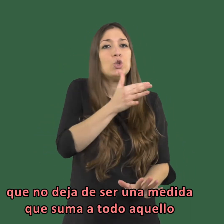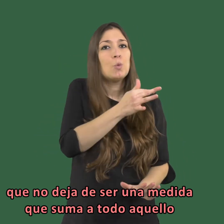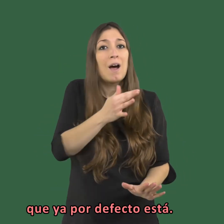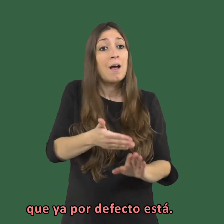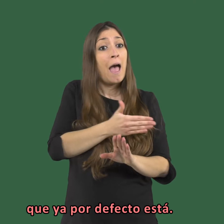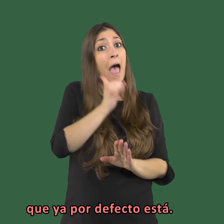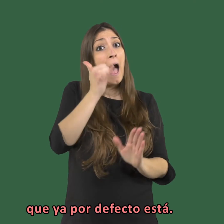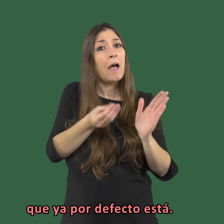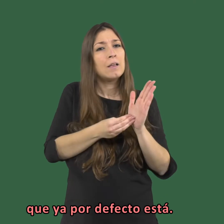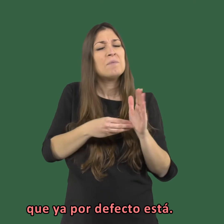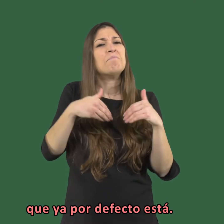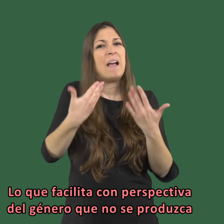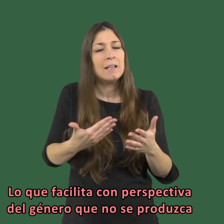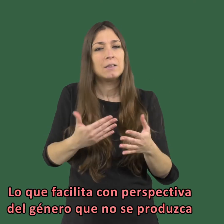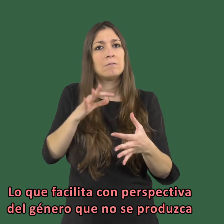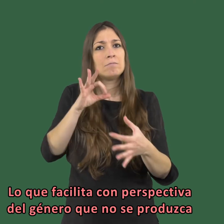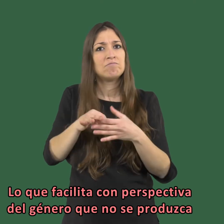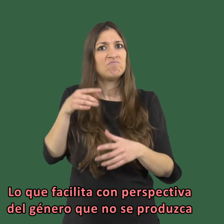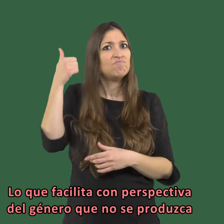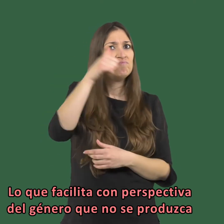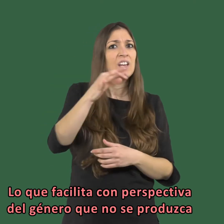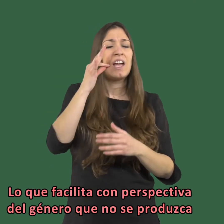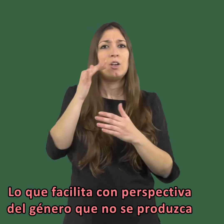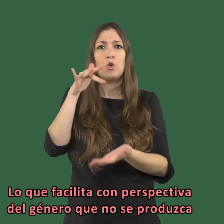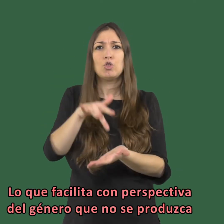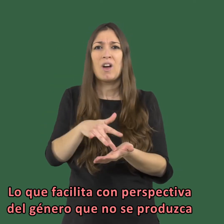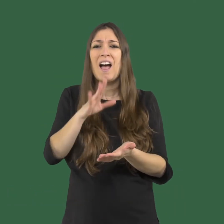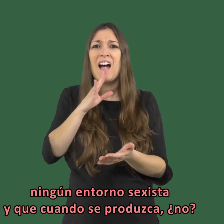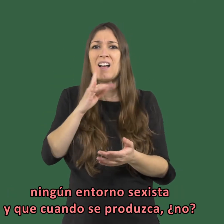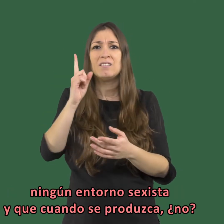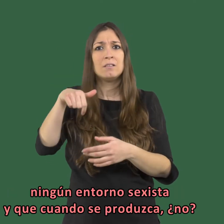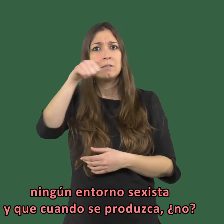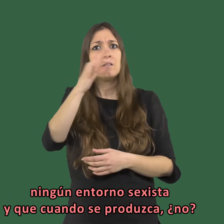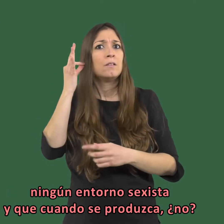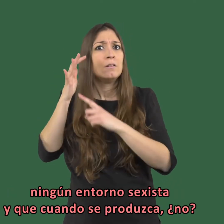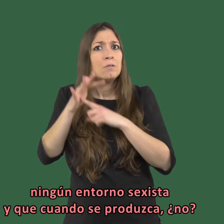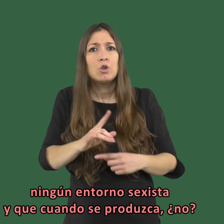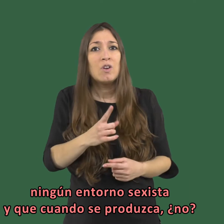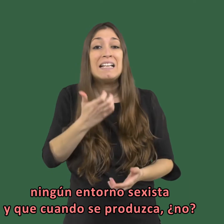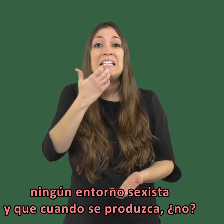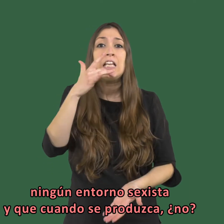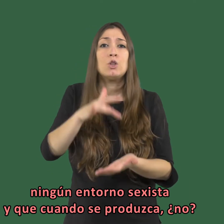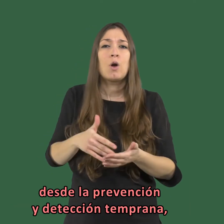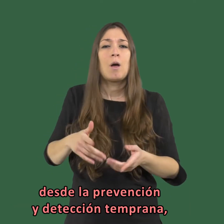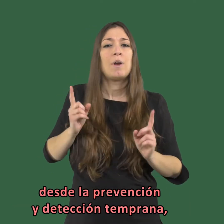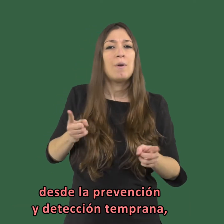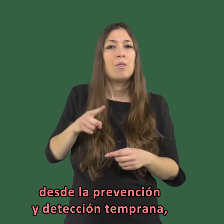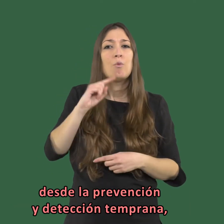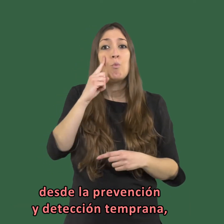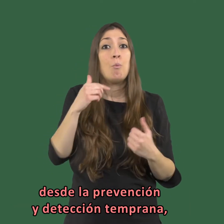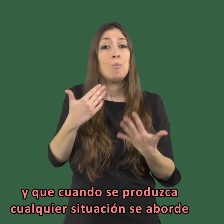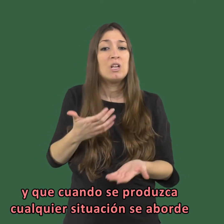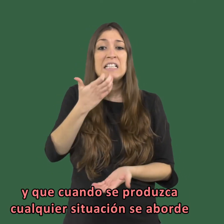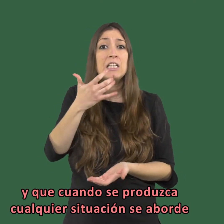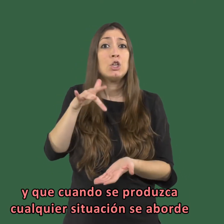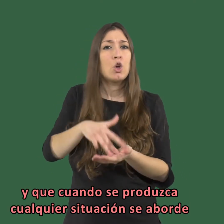aquello que ya por defecto está, ¿no? Y que facilita con perspectiva de género que no se produzca ningún entorno sexista y que cuando se produzca, ¿no? Desde la prevención y detección temprana,